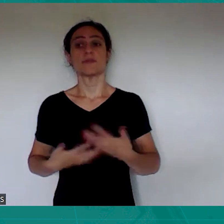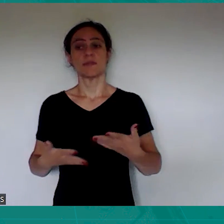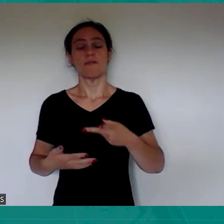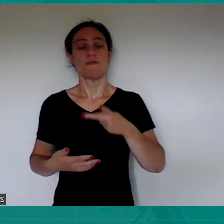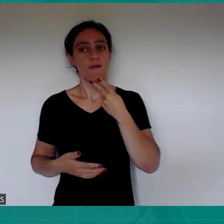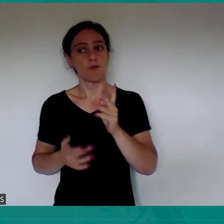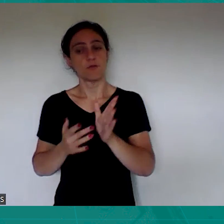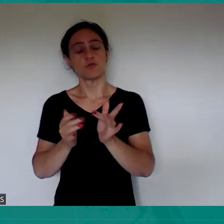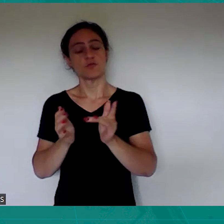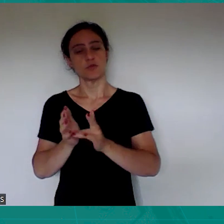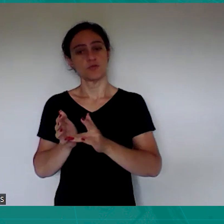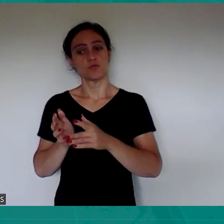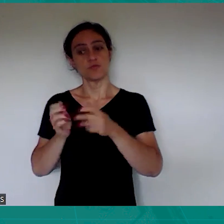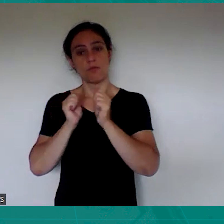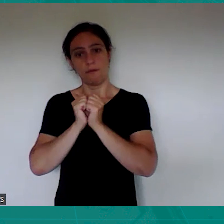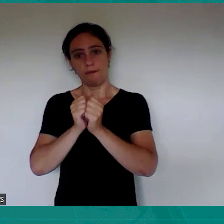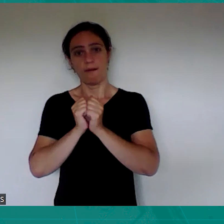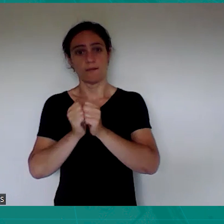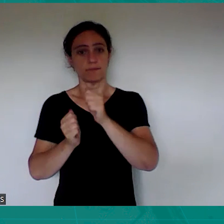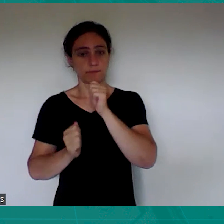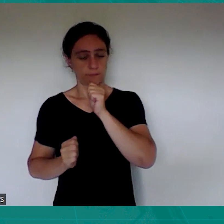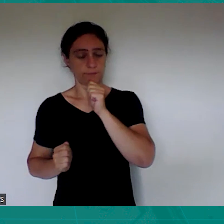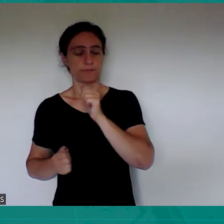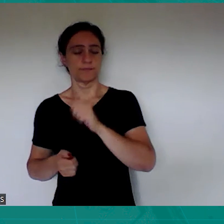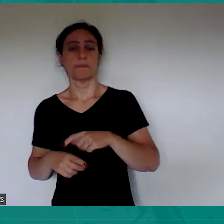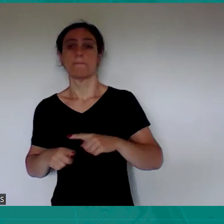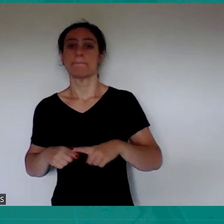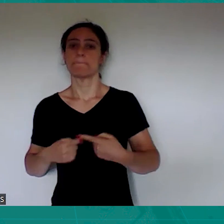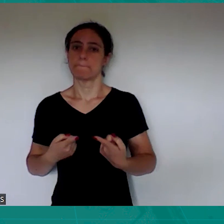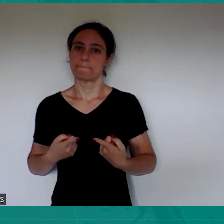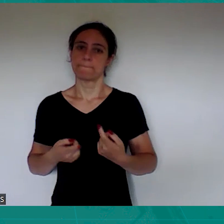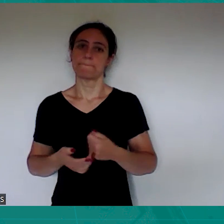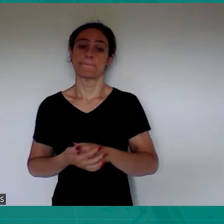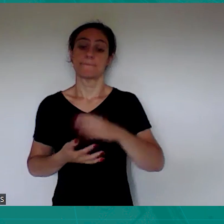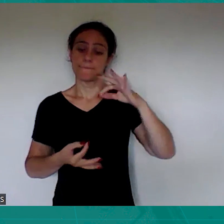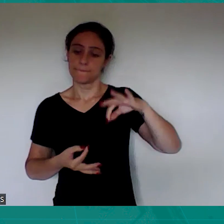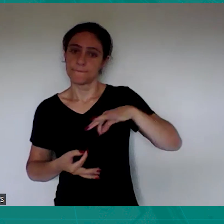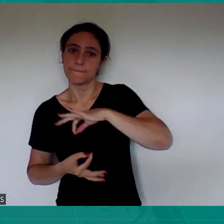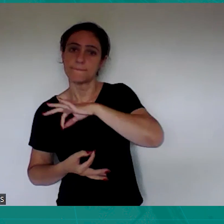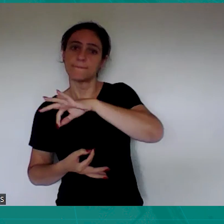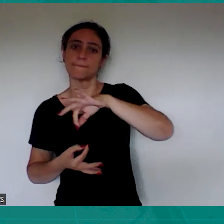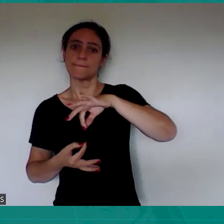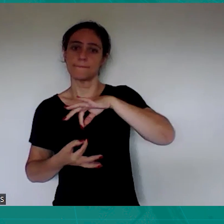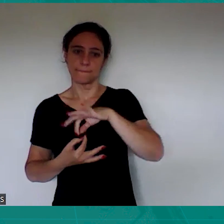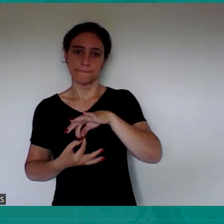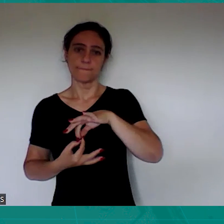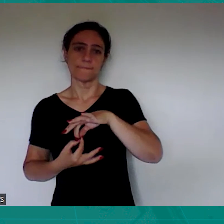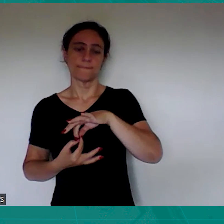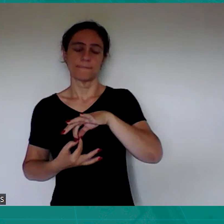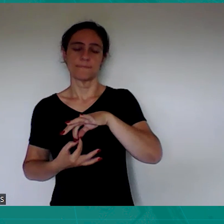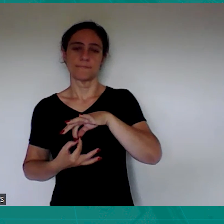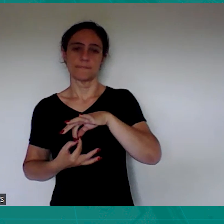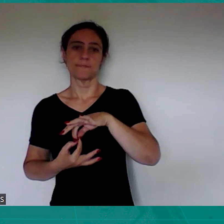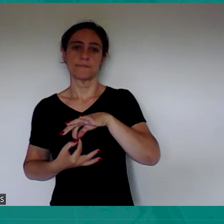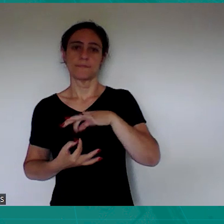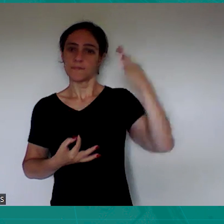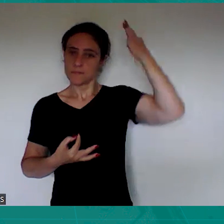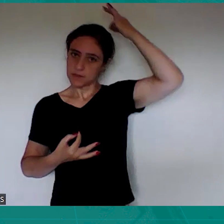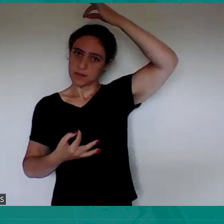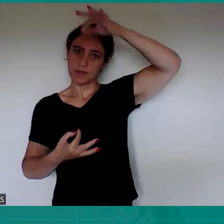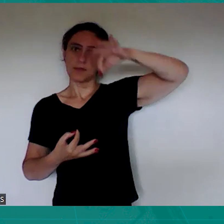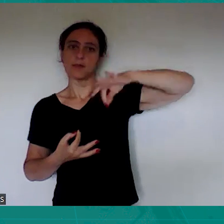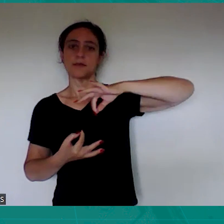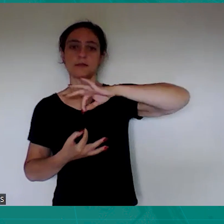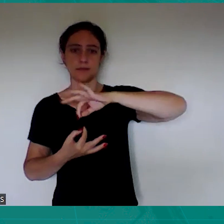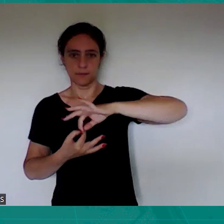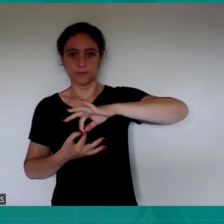tá? Mas o Consolador, o Espírito Santo, a quem o Pai enviará em